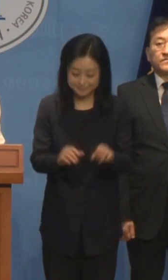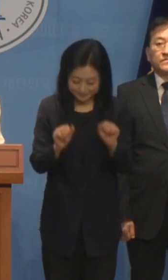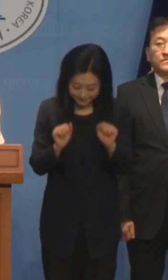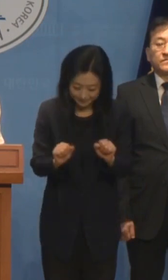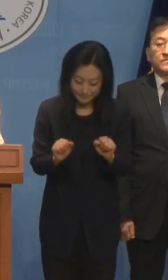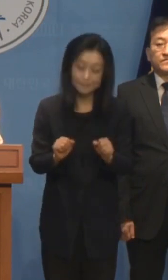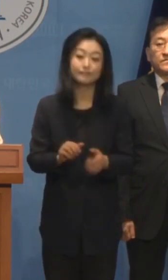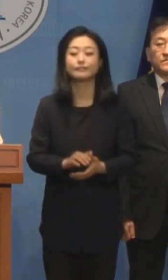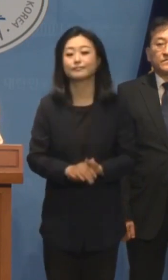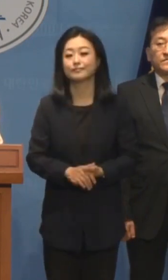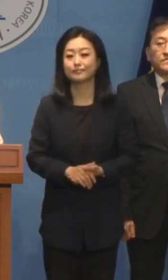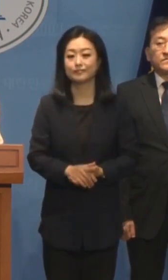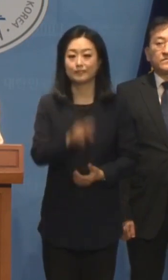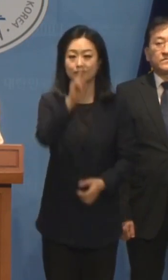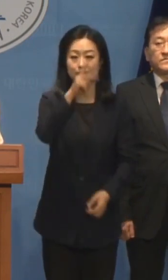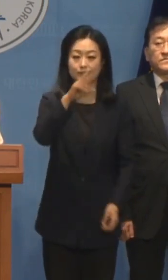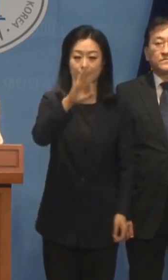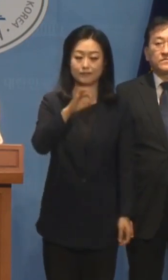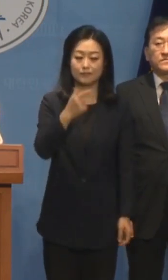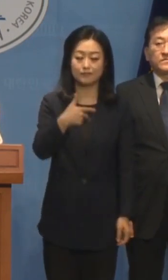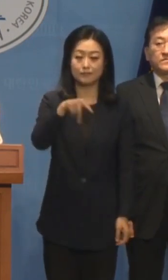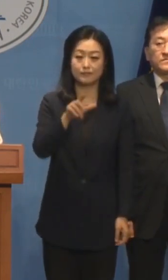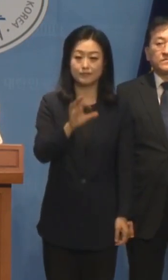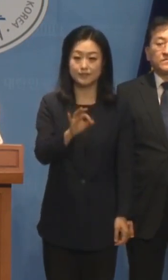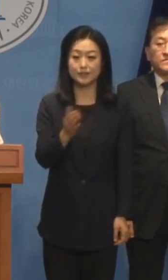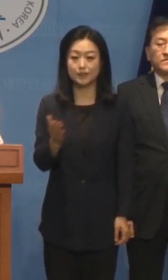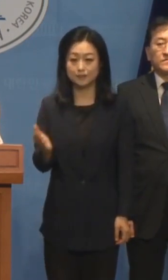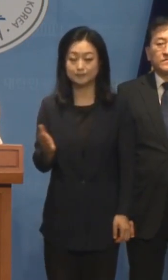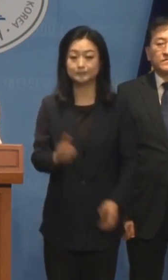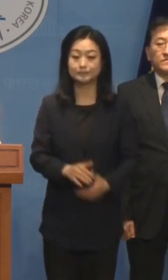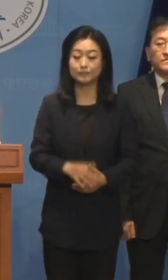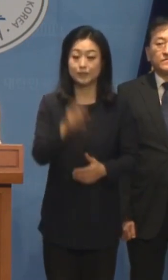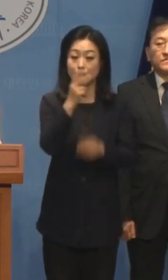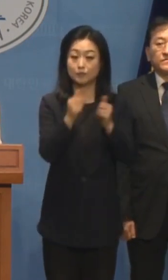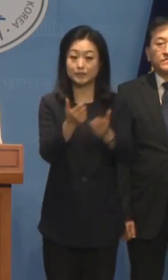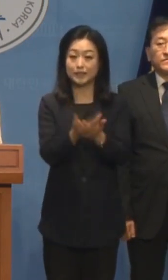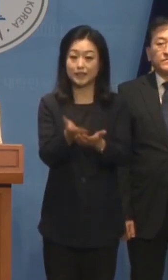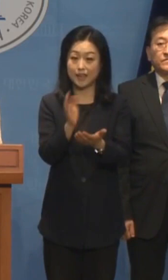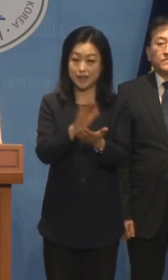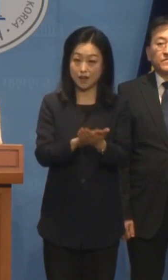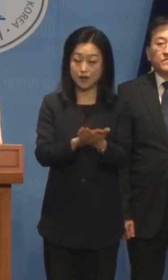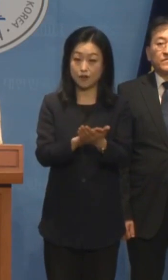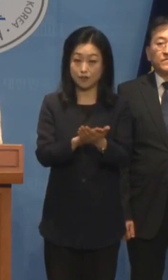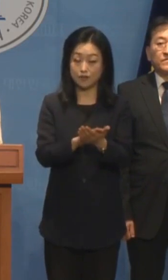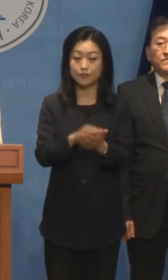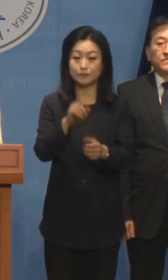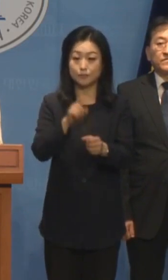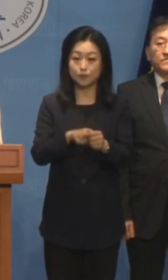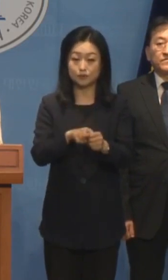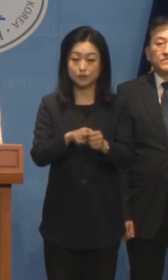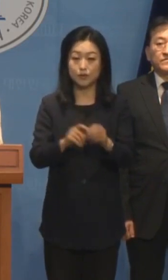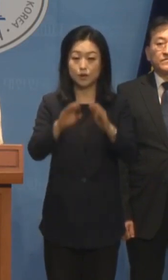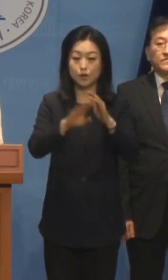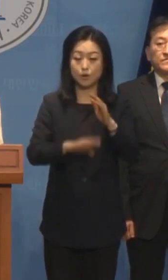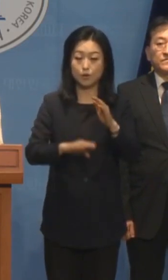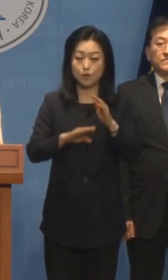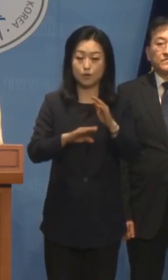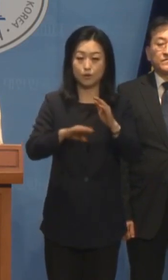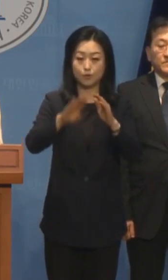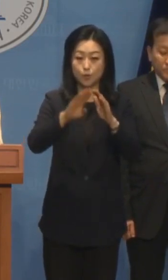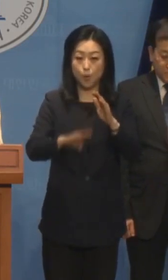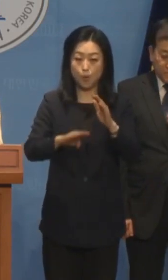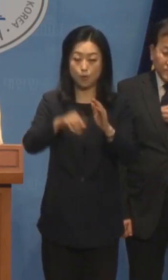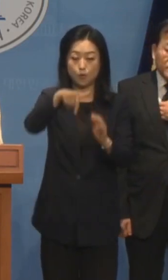안녕하십니까. 조국혁신당 박은정 의원입니다. 저는 검찰개혁 4법 중 공소청법 제정안을